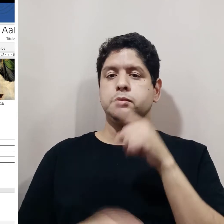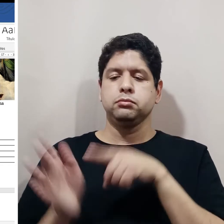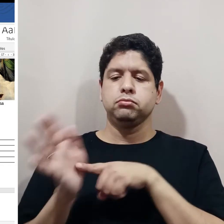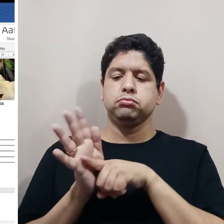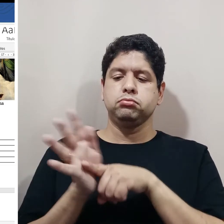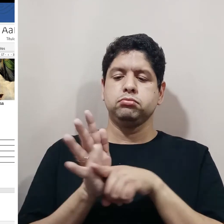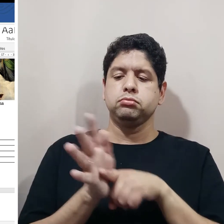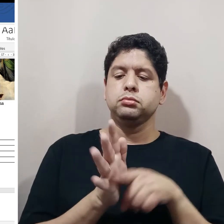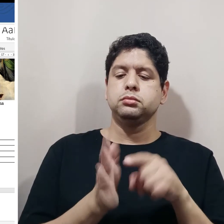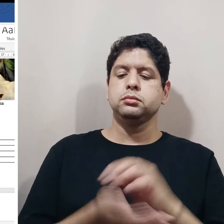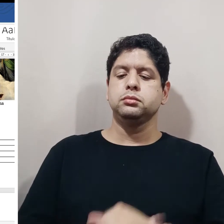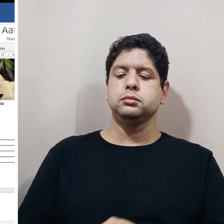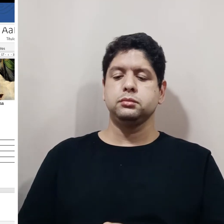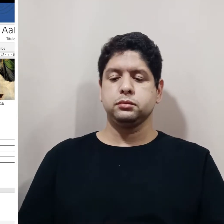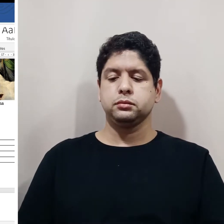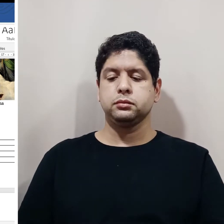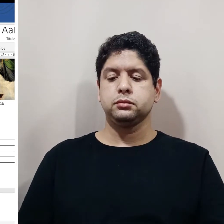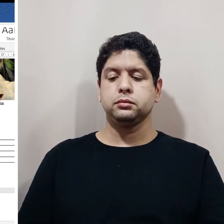em